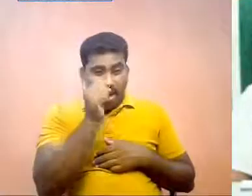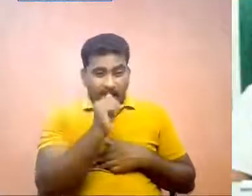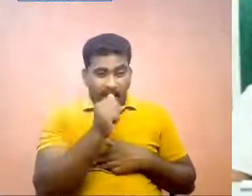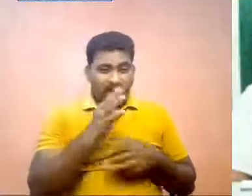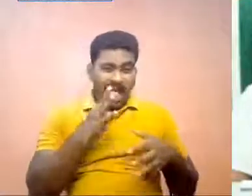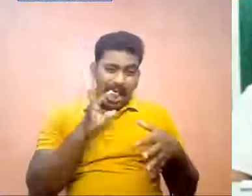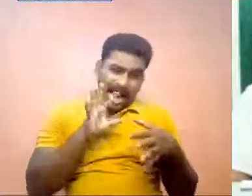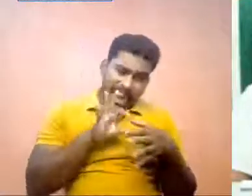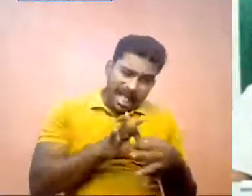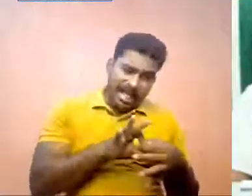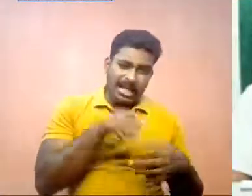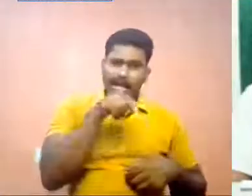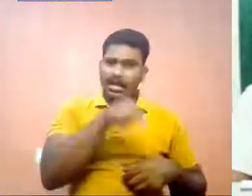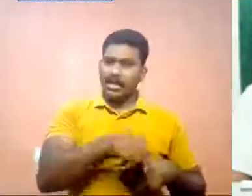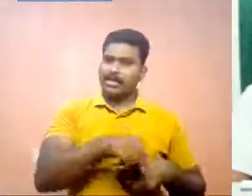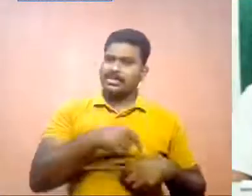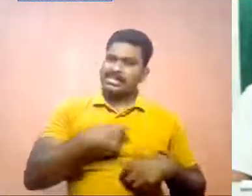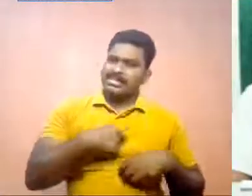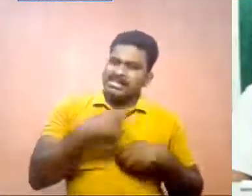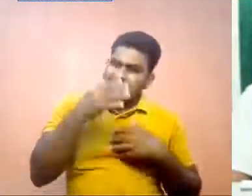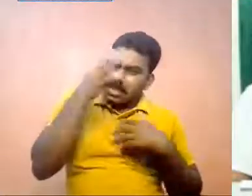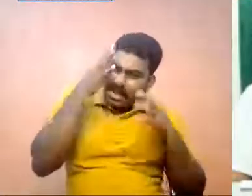ചില കേന്ദ്രങ്ങൾ നമ്മുടെ സംസ്ഥാനത്തുണ്ട്.